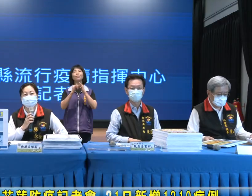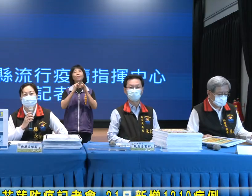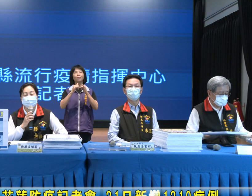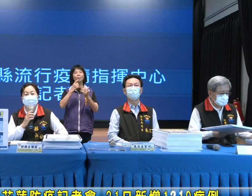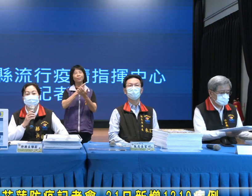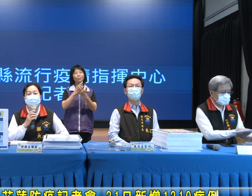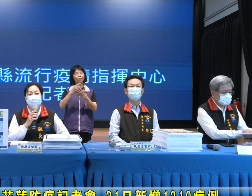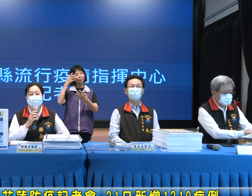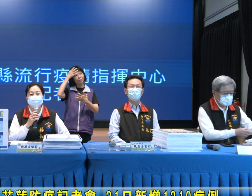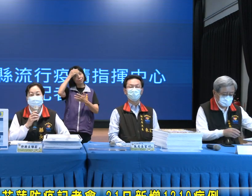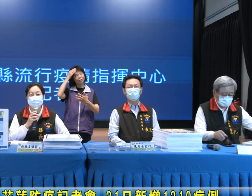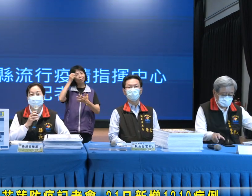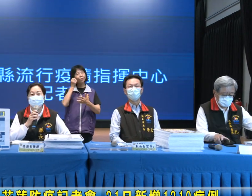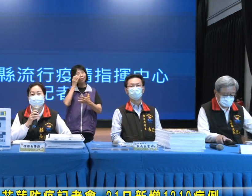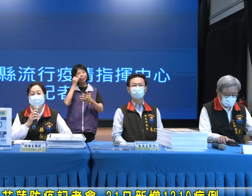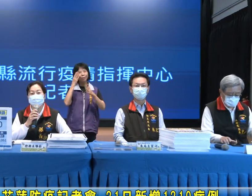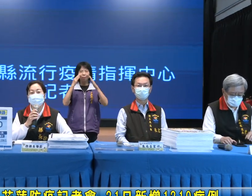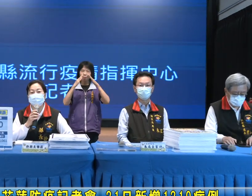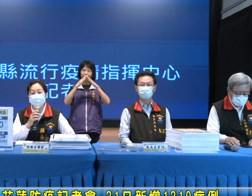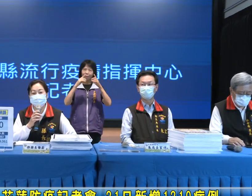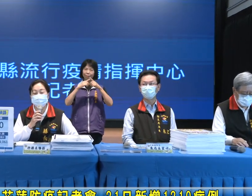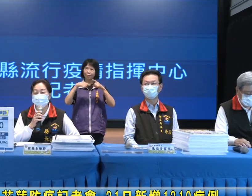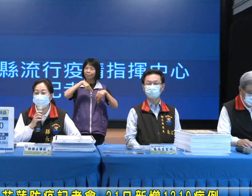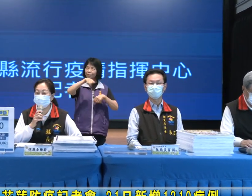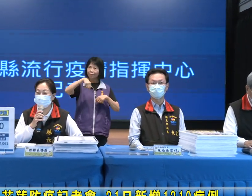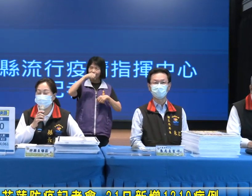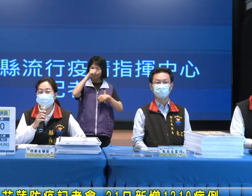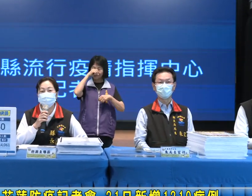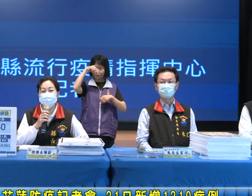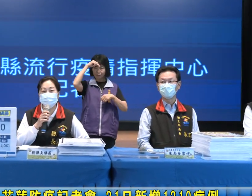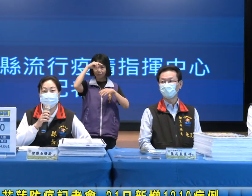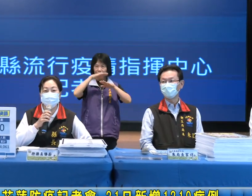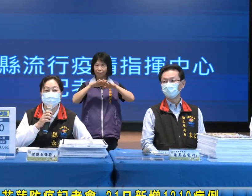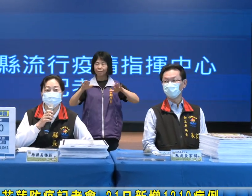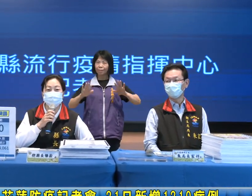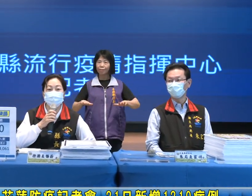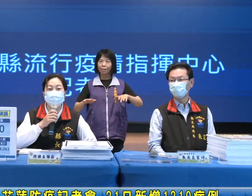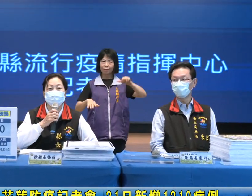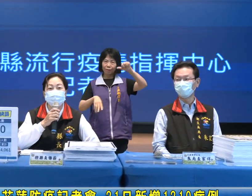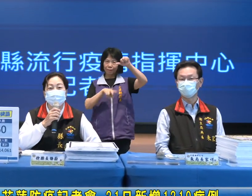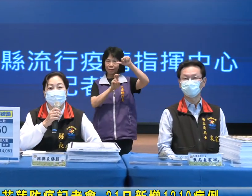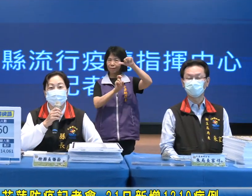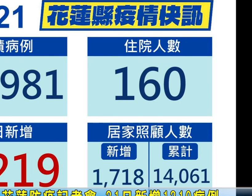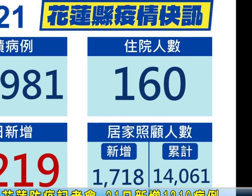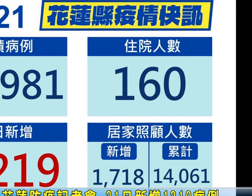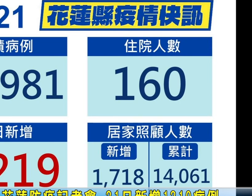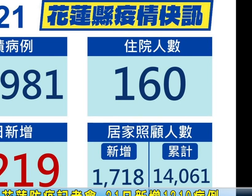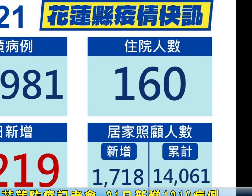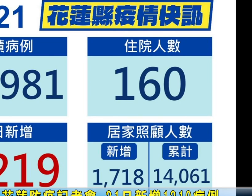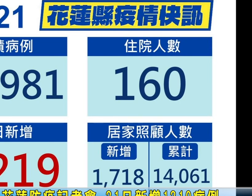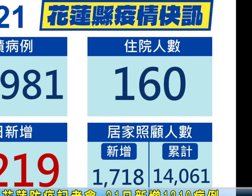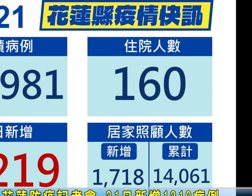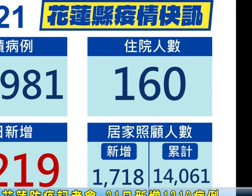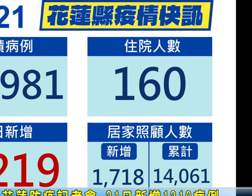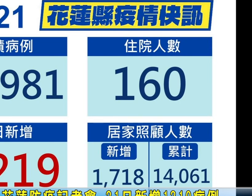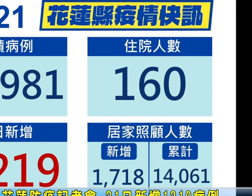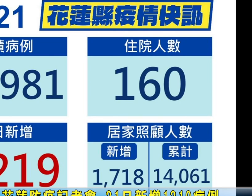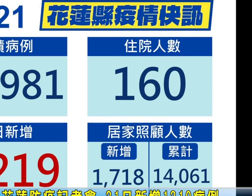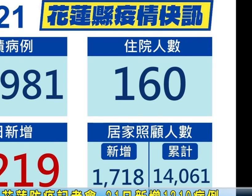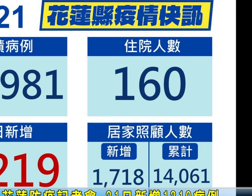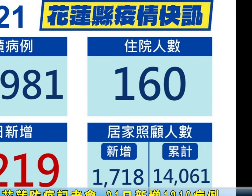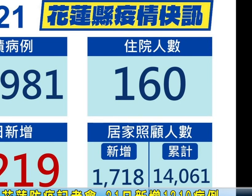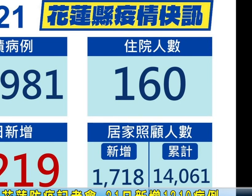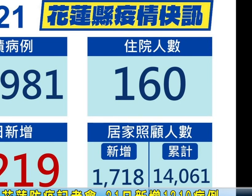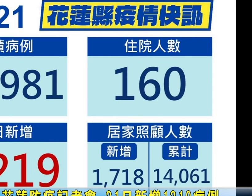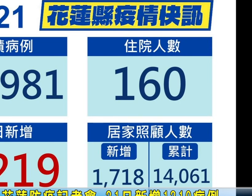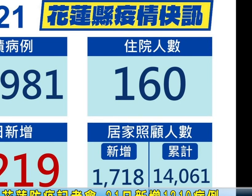新增1219人确诊，累计确诊病例20981人。县长徐正伟表